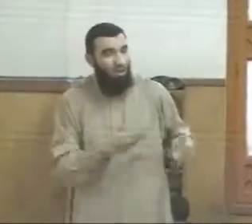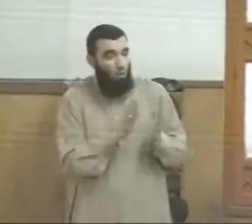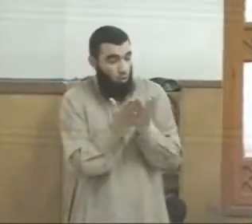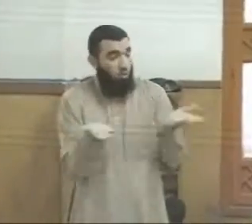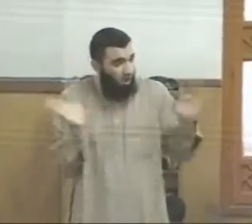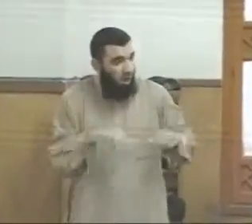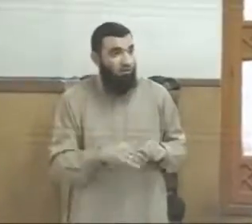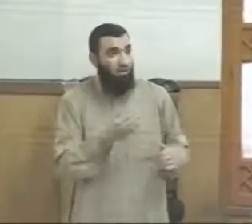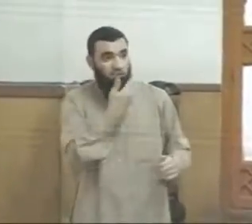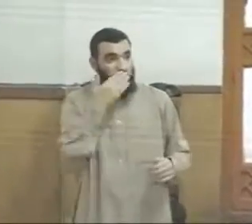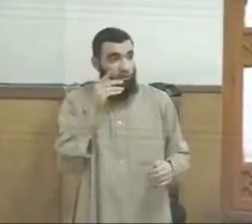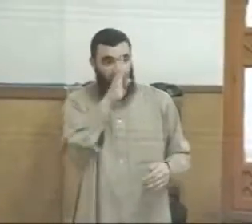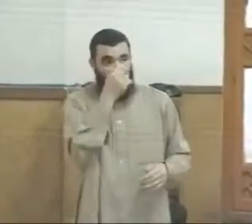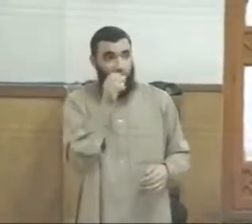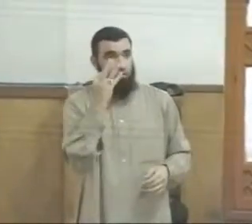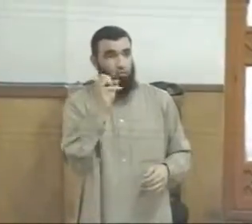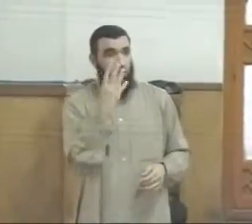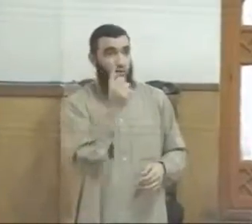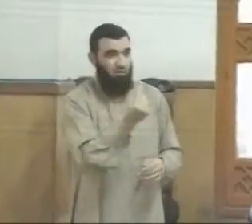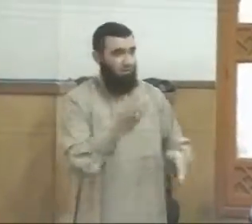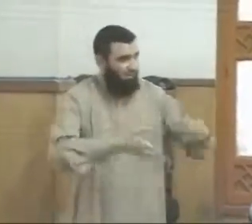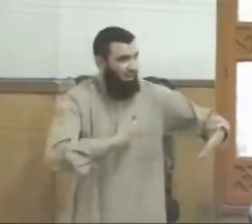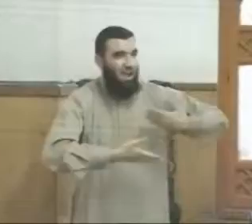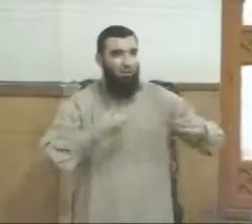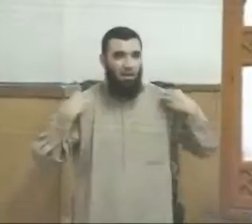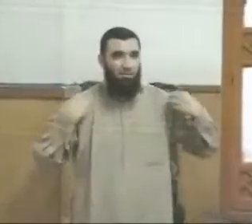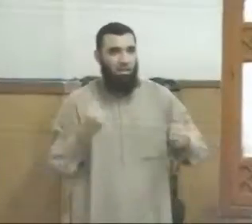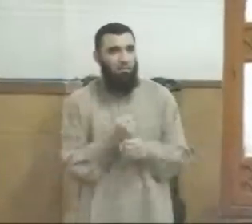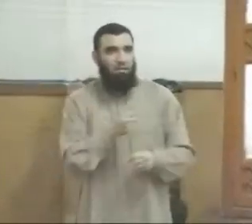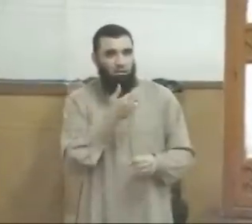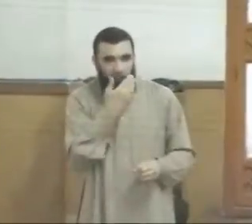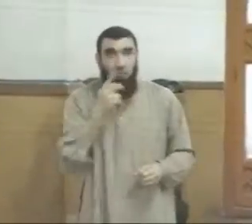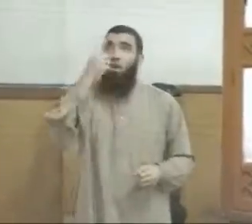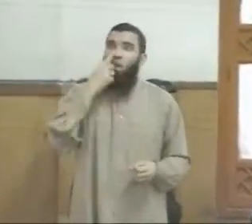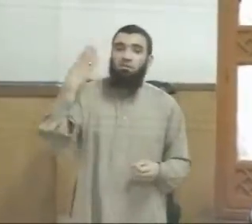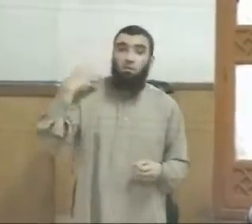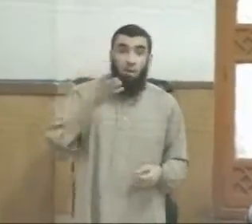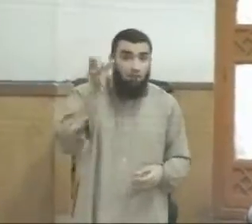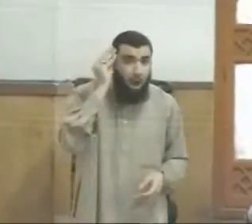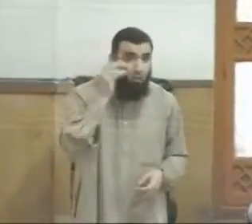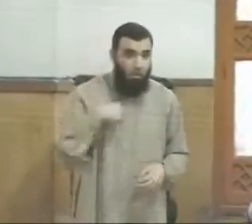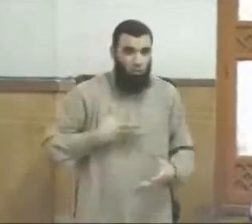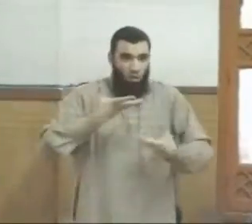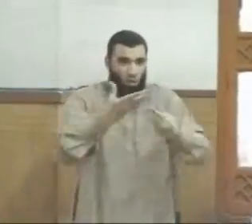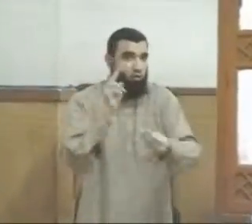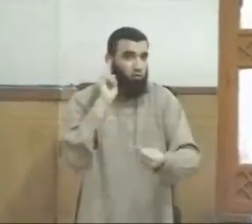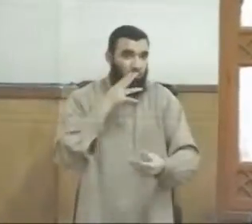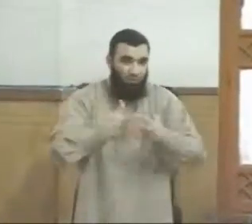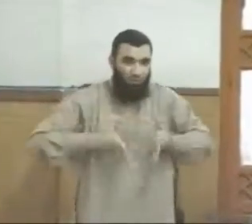وكل أجرى بإمكاناته قدر ما أعطاك الله من علم، قدر ما أعطاك الله من مال،